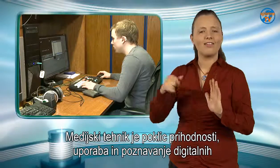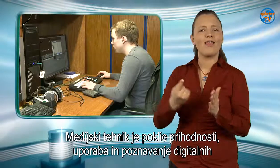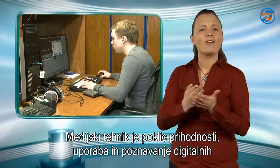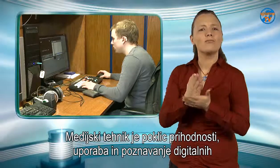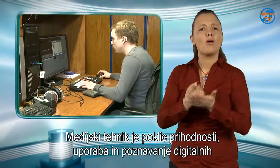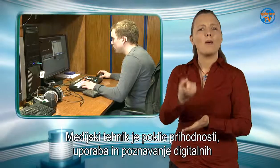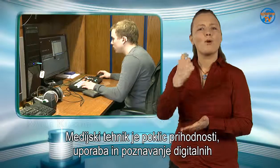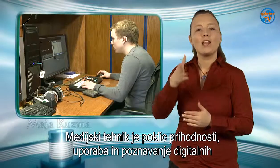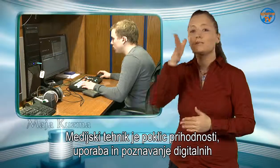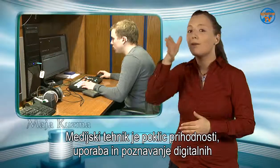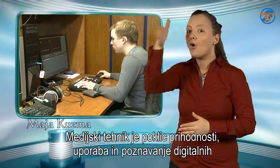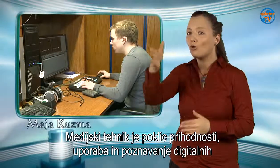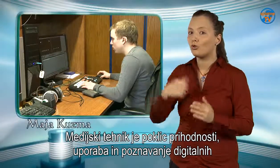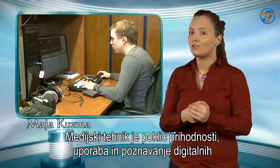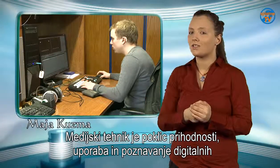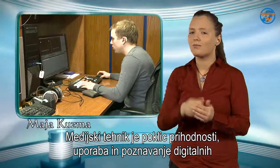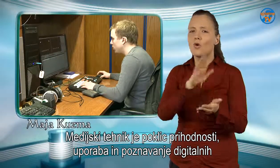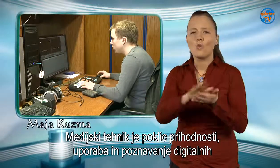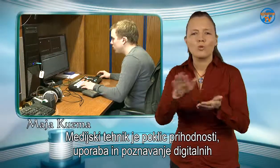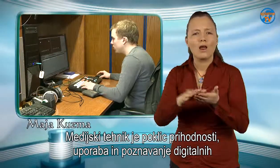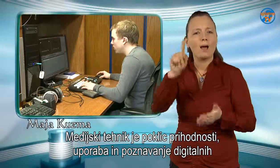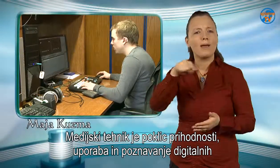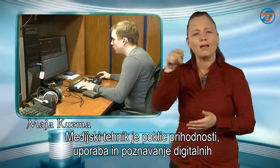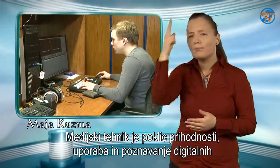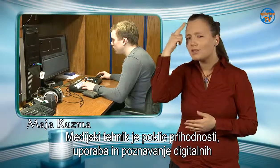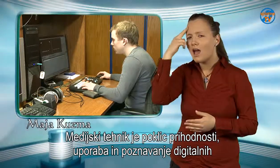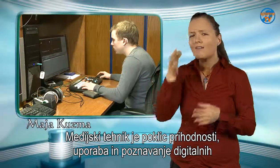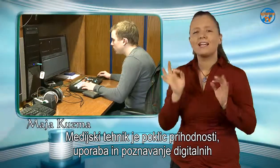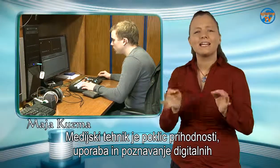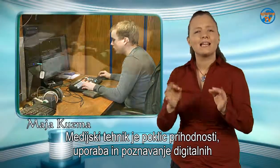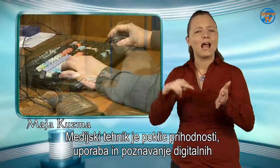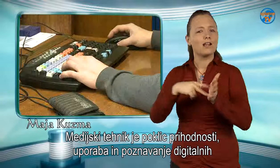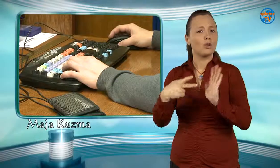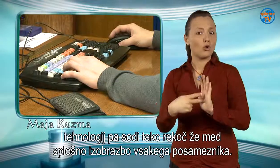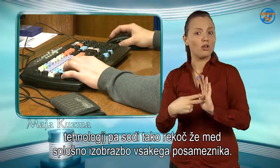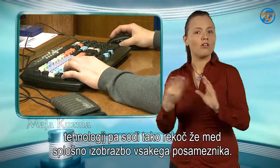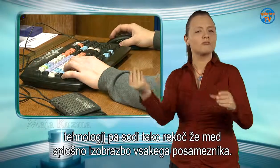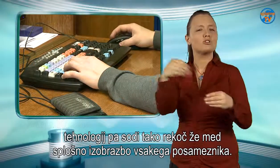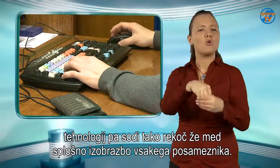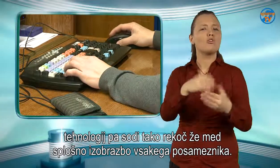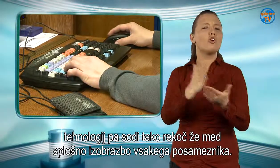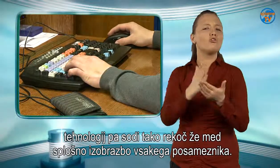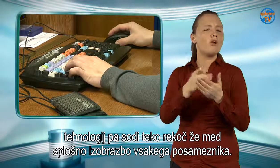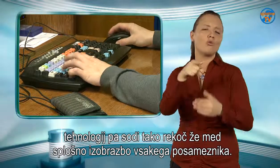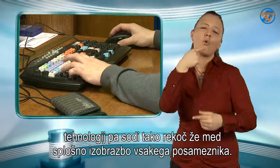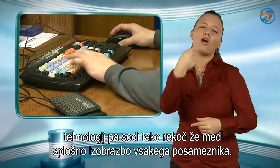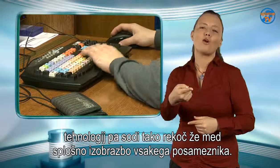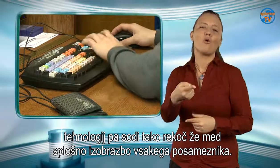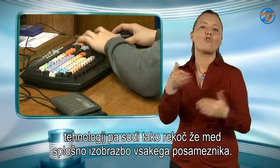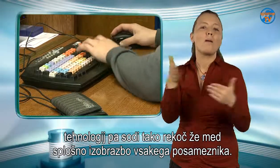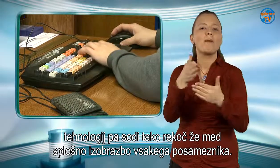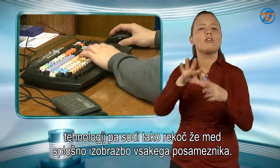Medijski tehnik je poklic prihodnosti, uporaba in poznavanje digitalnih tehnologij pa sodi tako rekoč že